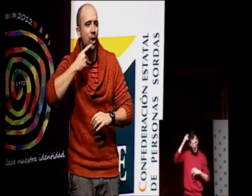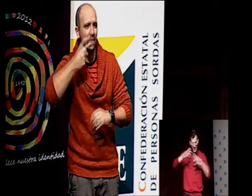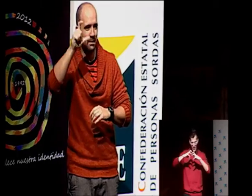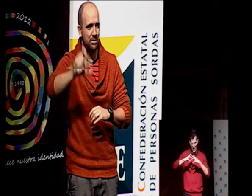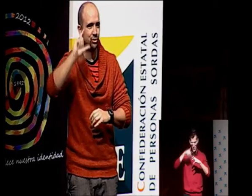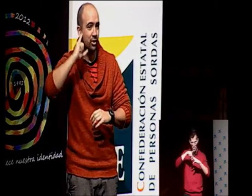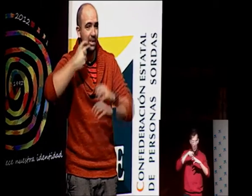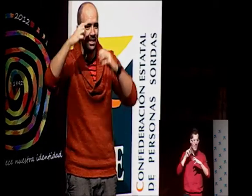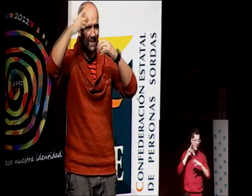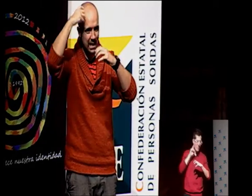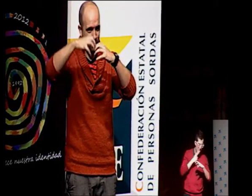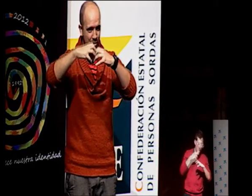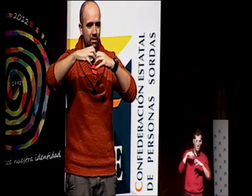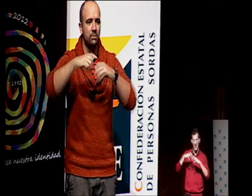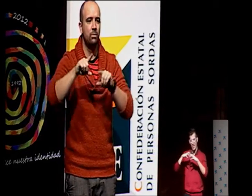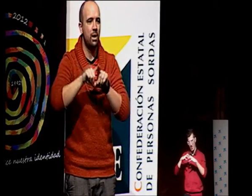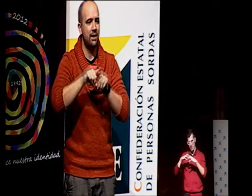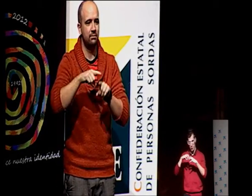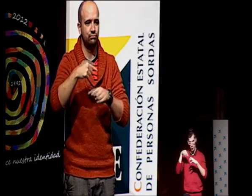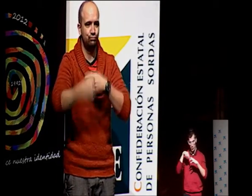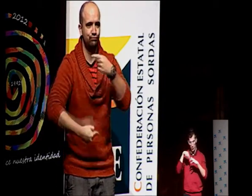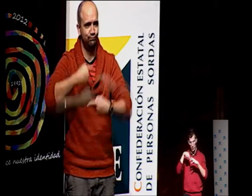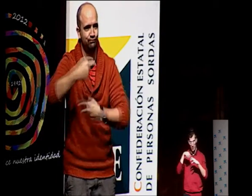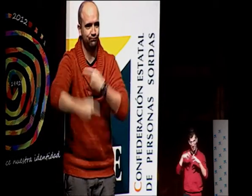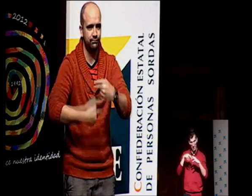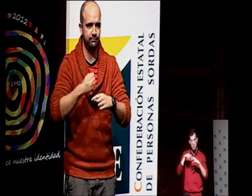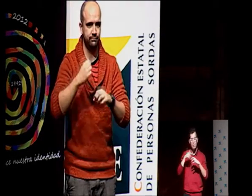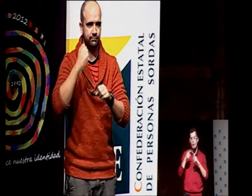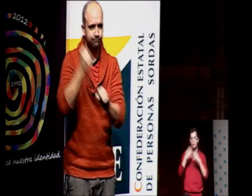a nivel neuronal las personas sordas